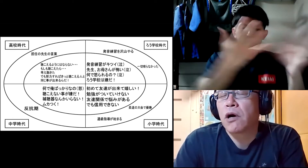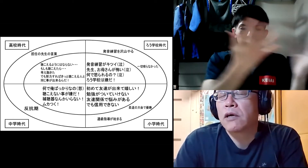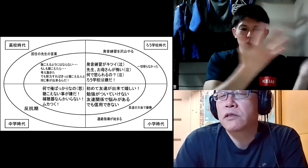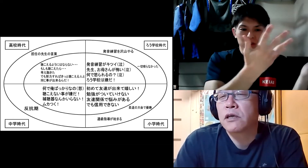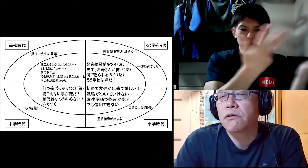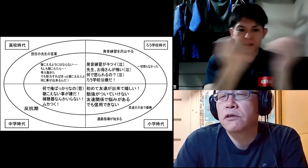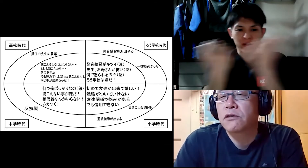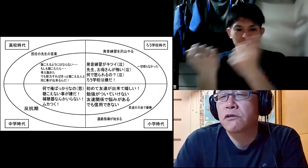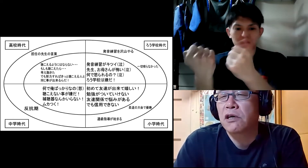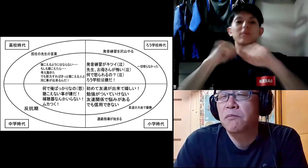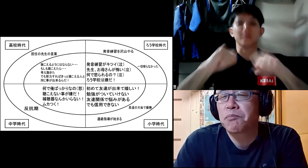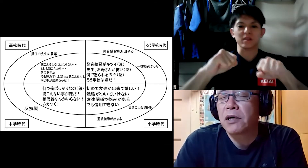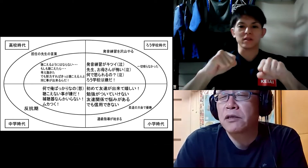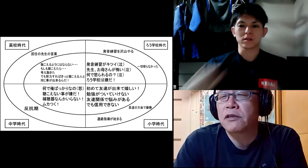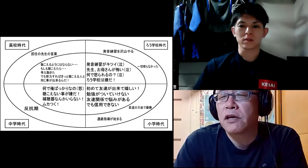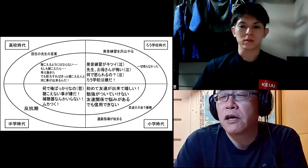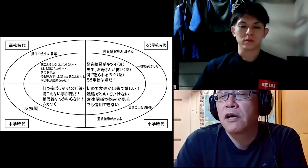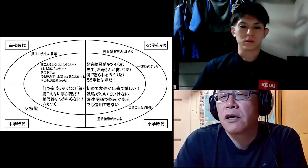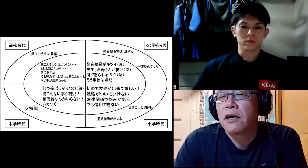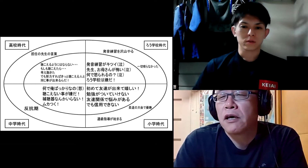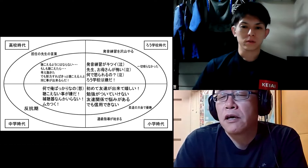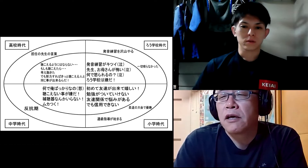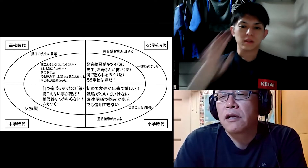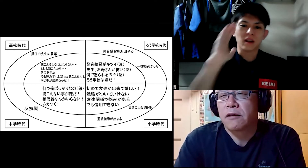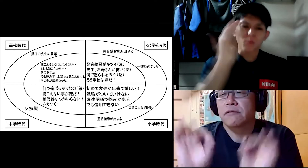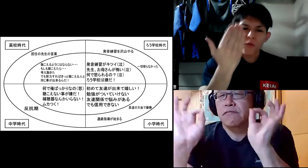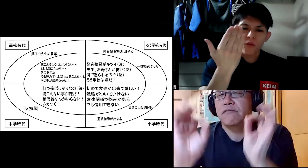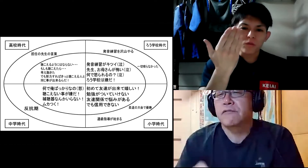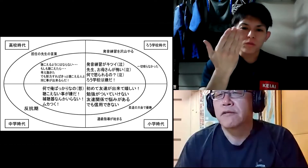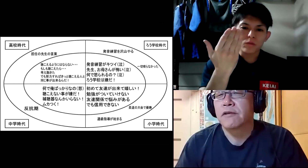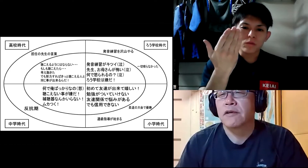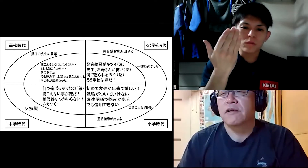声あの発声の練習がいっぱいあってですね、